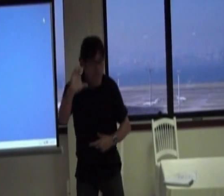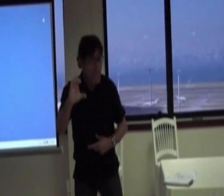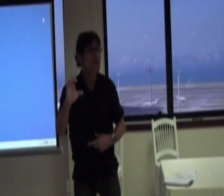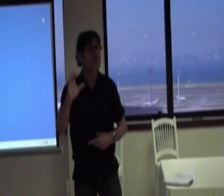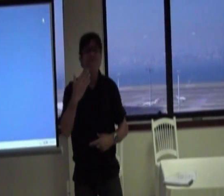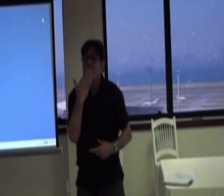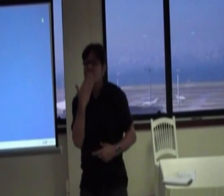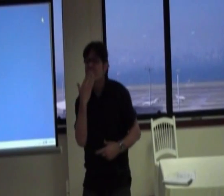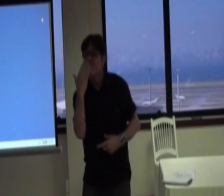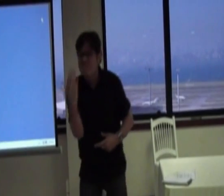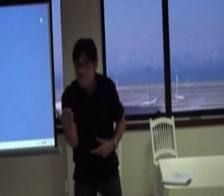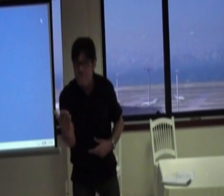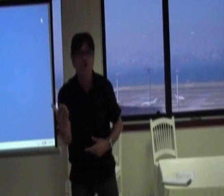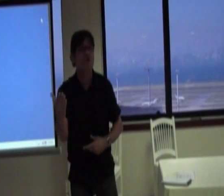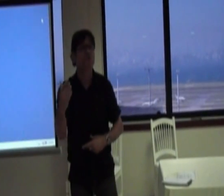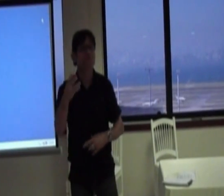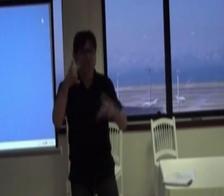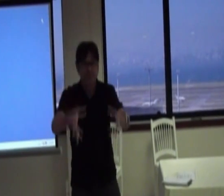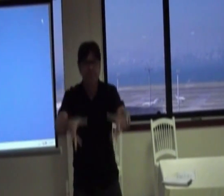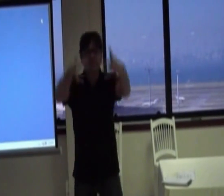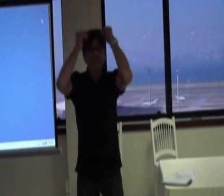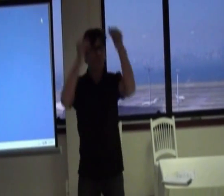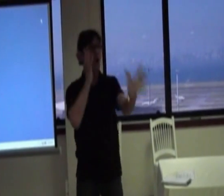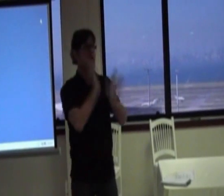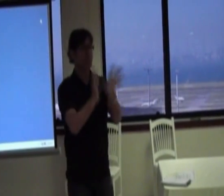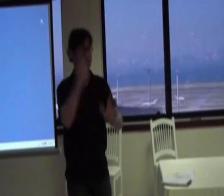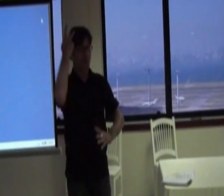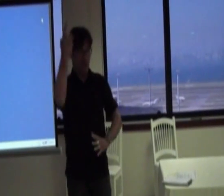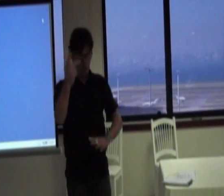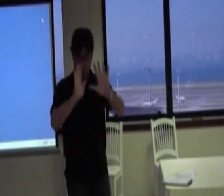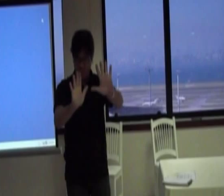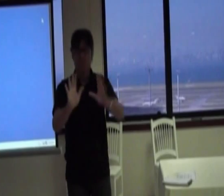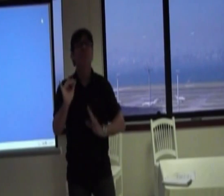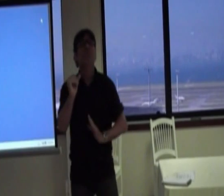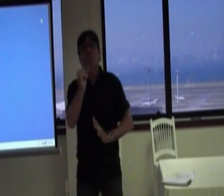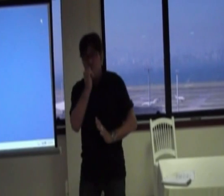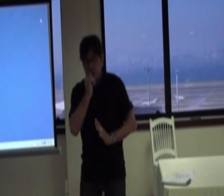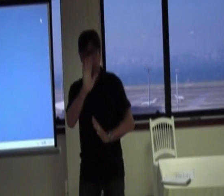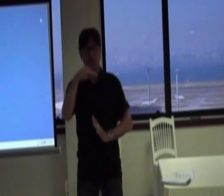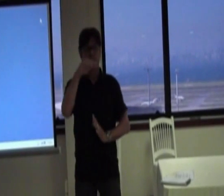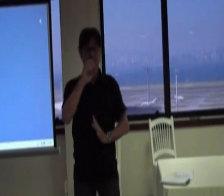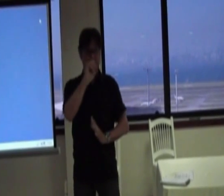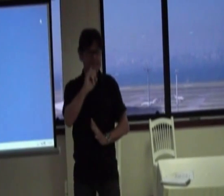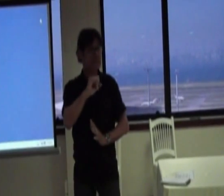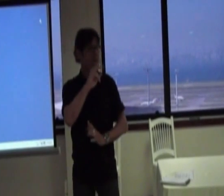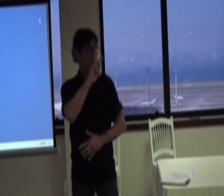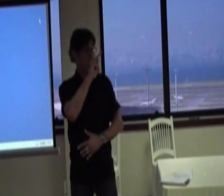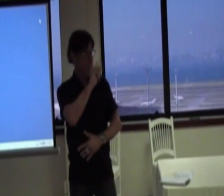Aonde o MEC ele pode estar onde o MEC favorece a aquisição de língua de